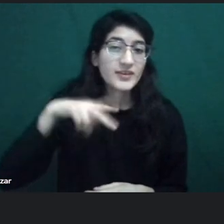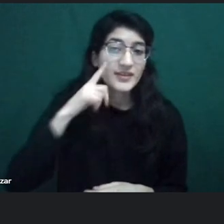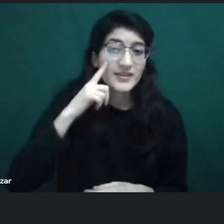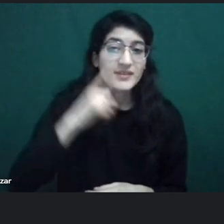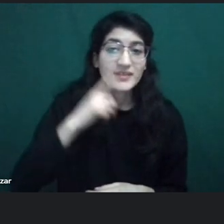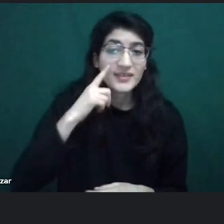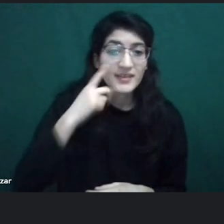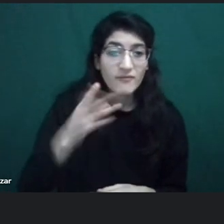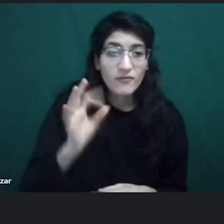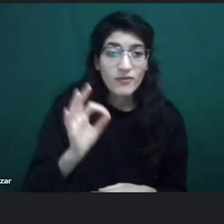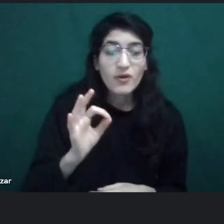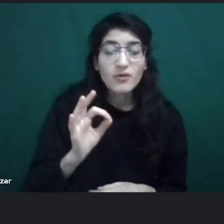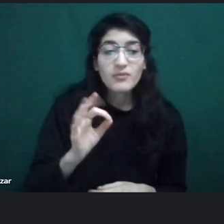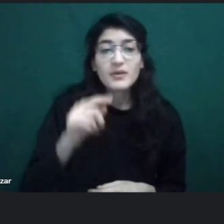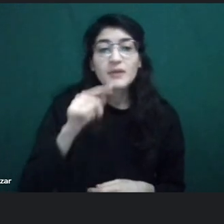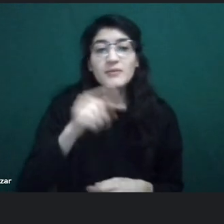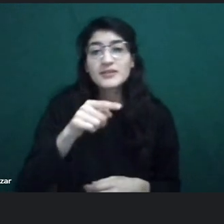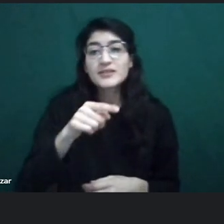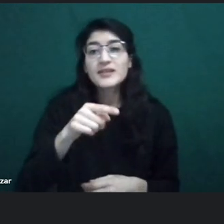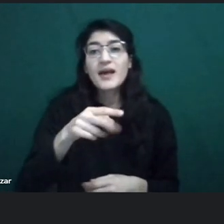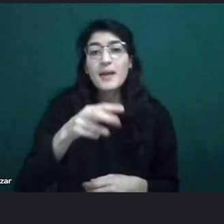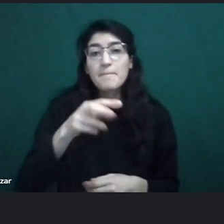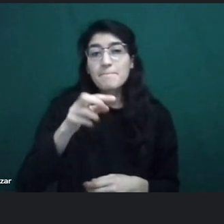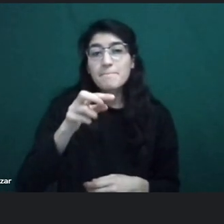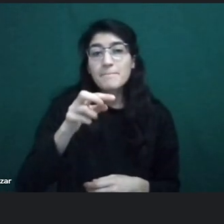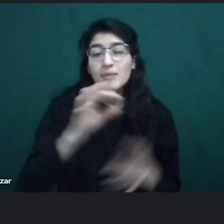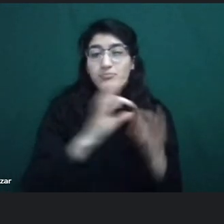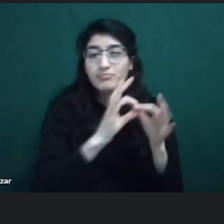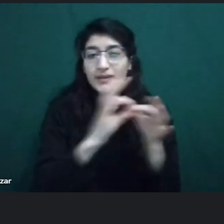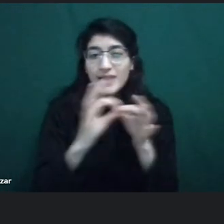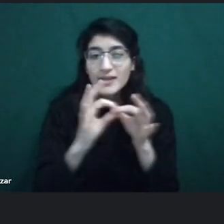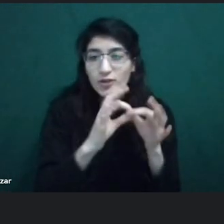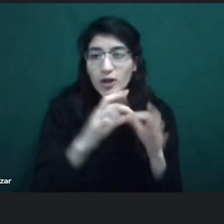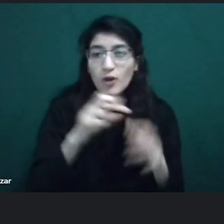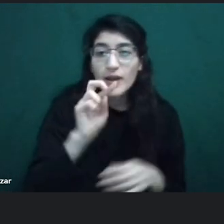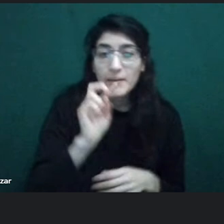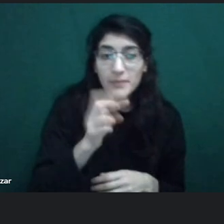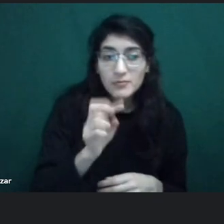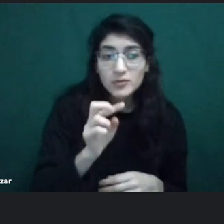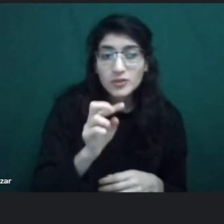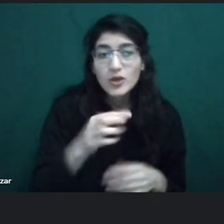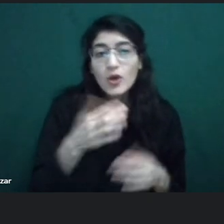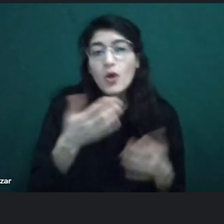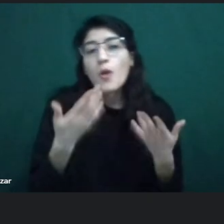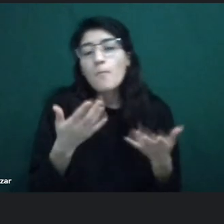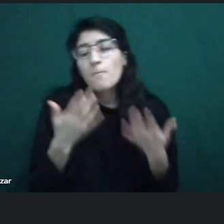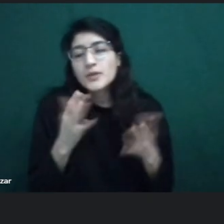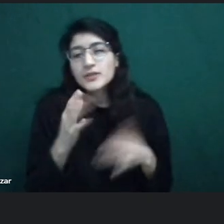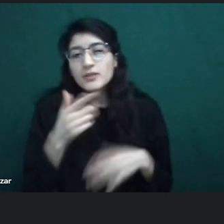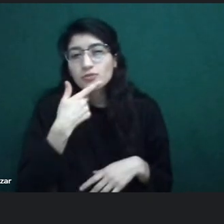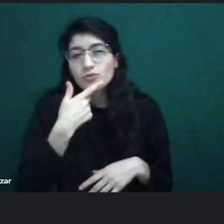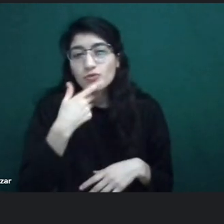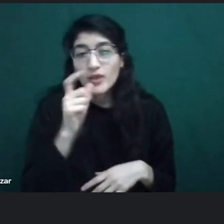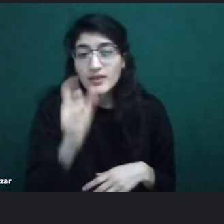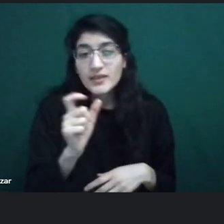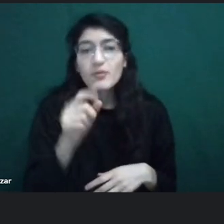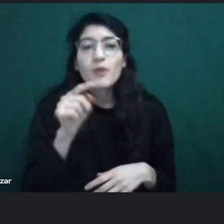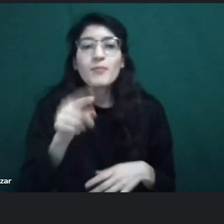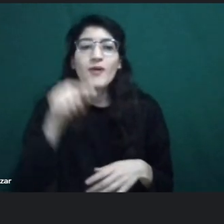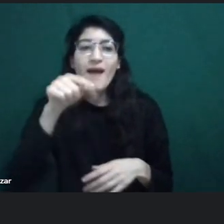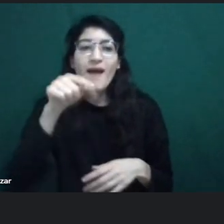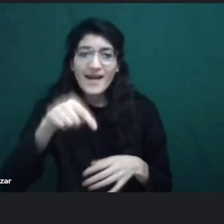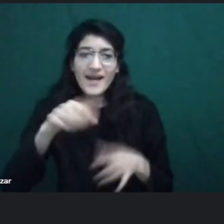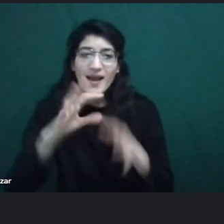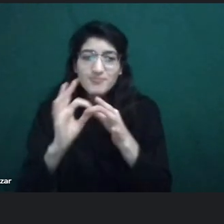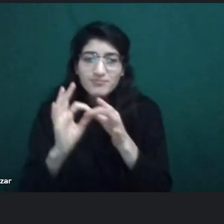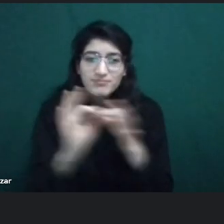proporcionar, ¿sí? O puede ser un sustantivo también, pero está relacionado con la preposición. Y el